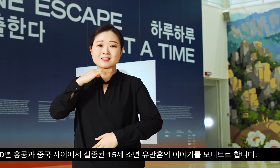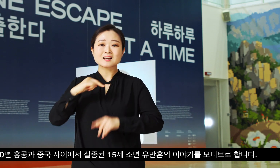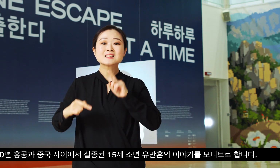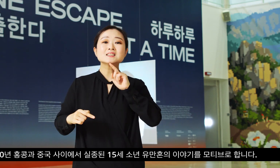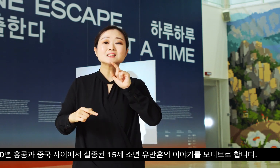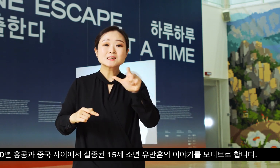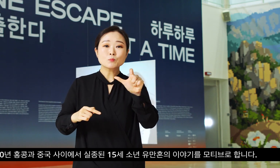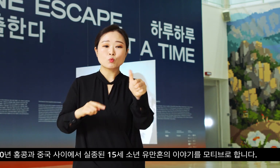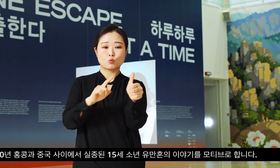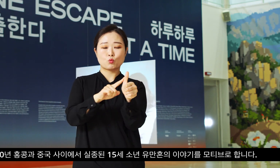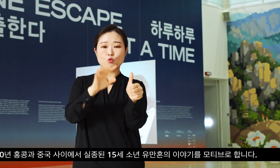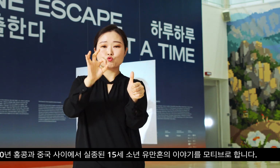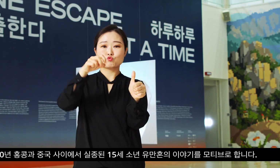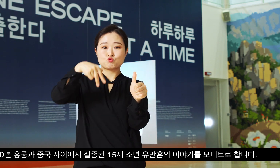합니다.